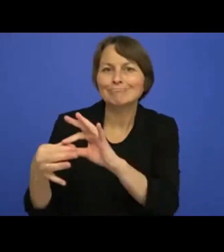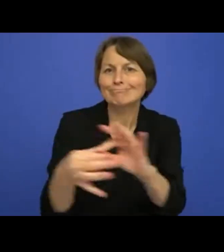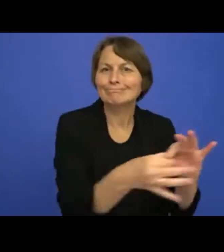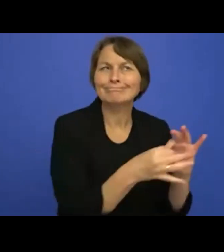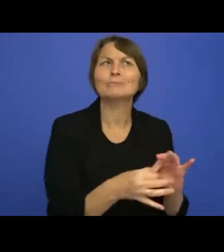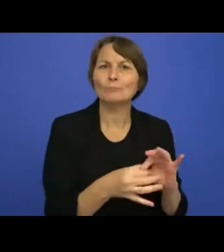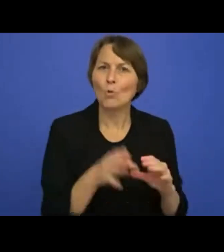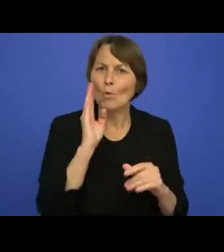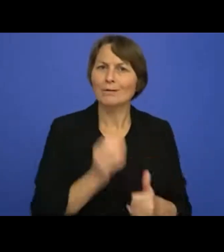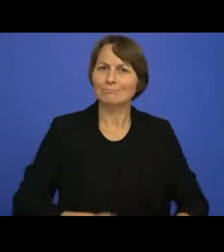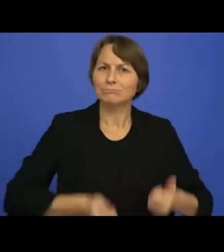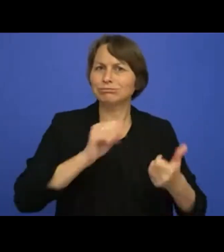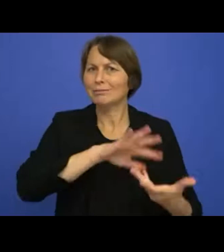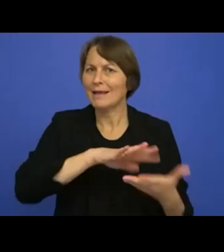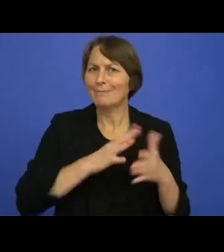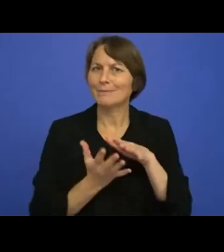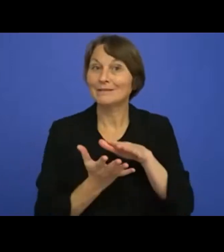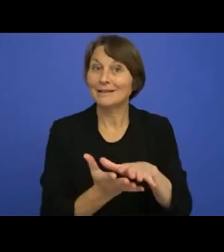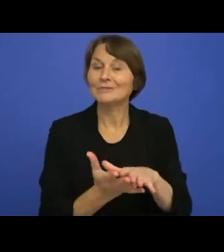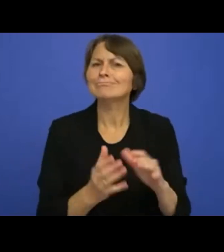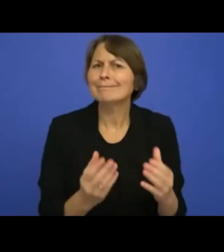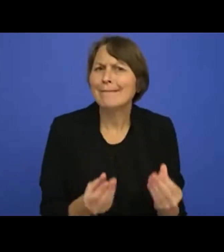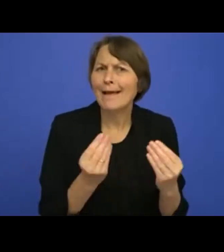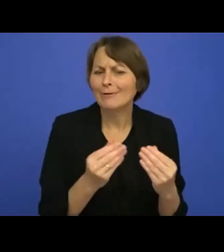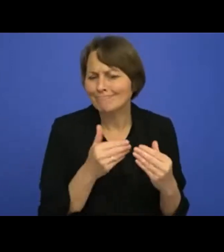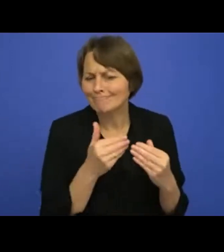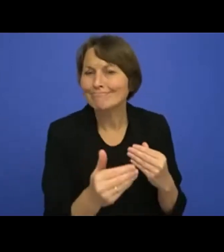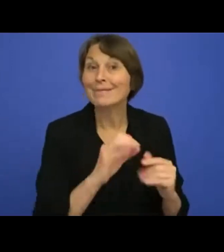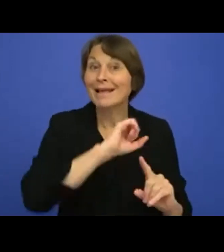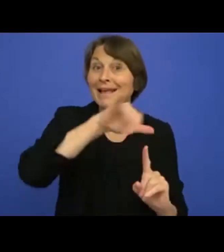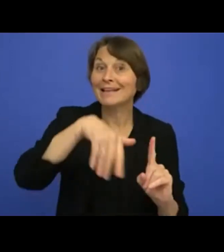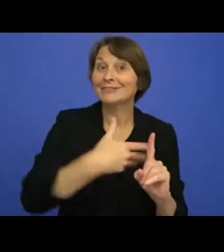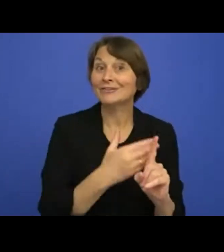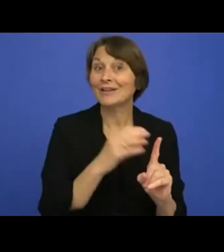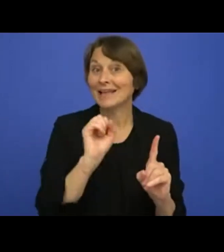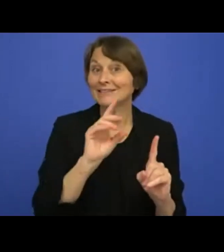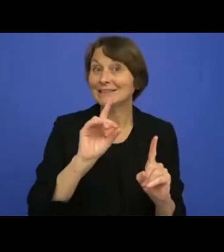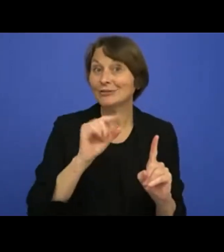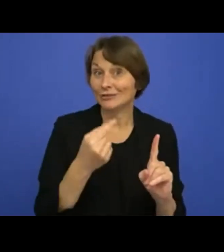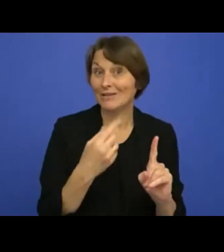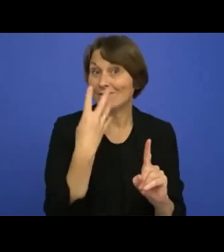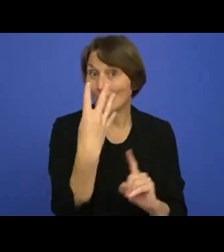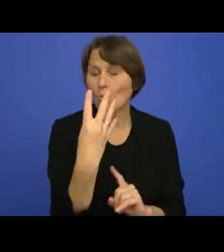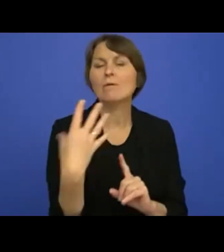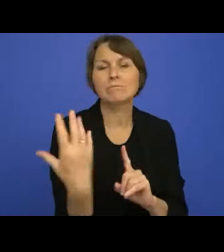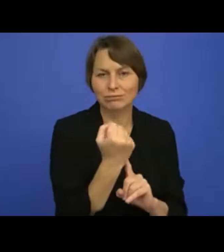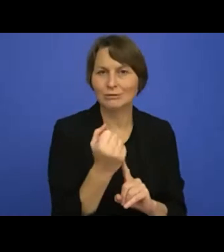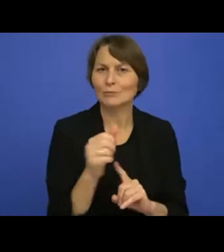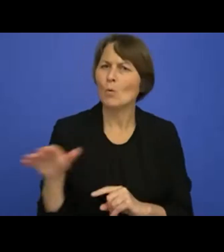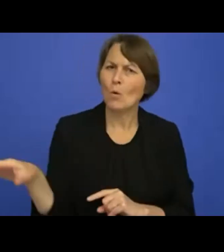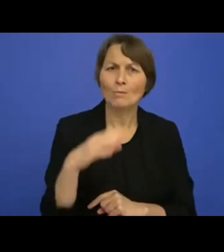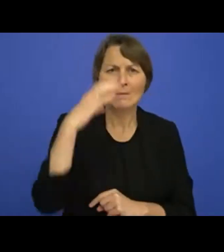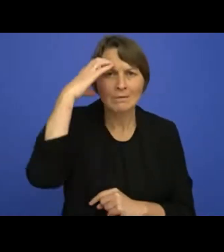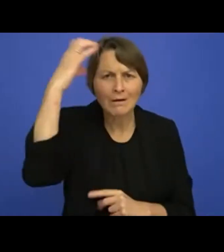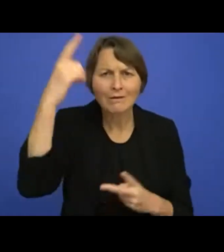partenariat avec d'autres secteurs pour atteindre l'ODD 4. Tous aujourd'hui, y compris